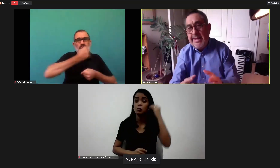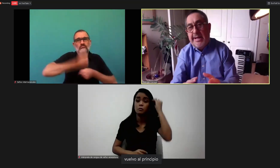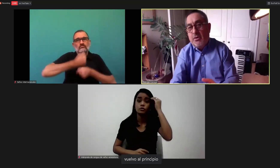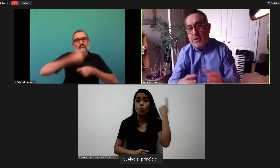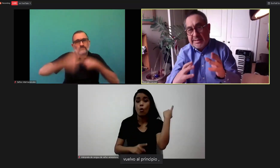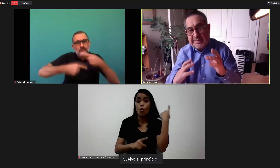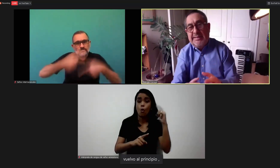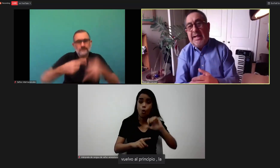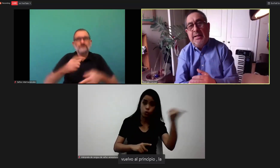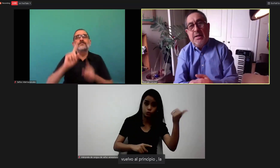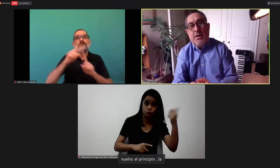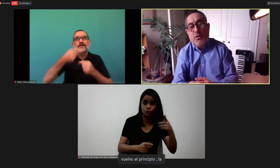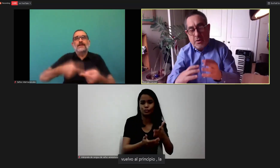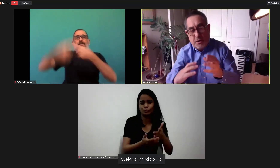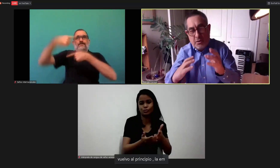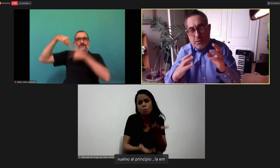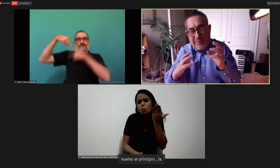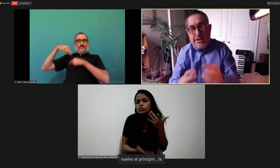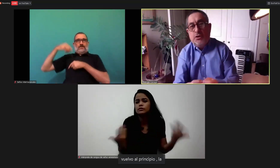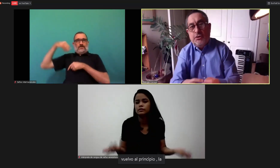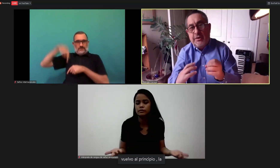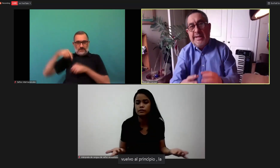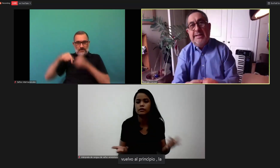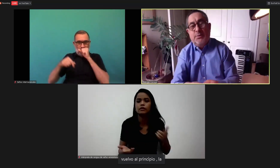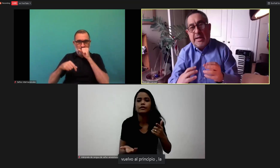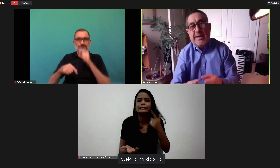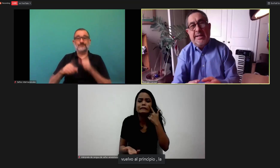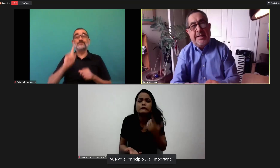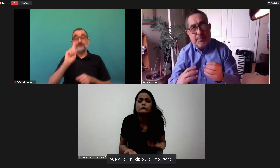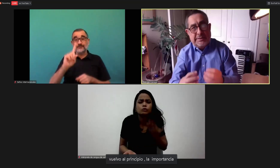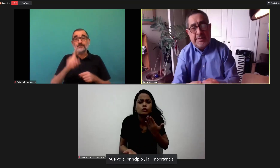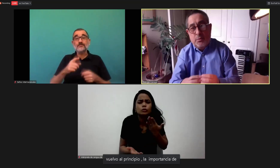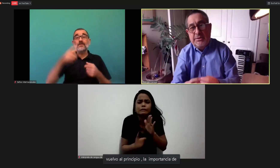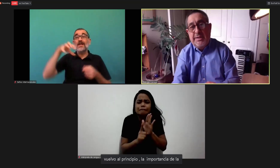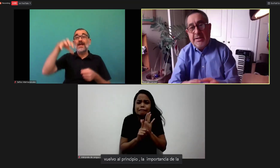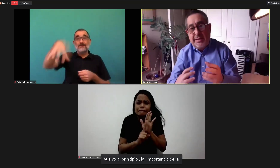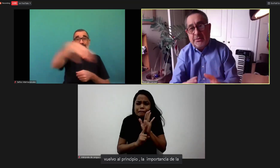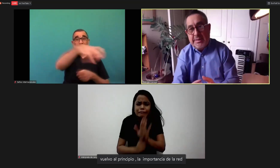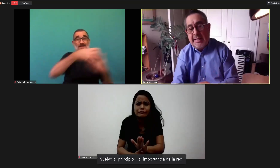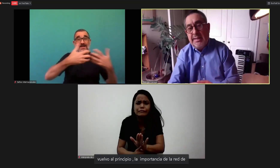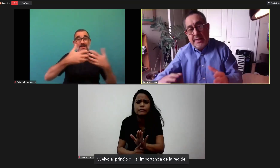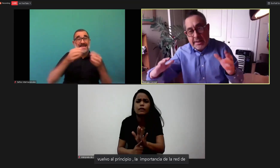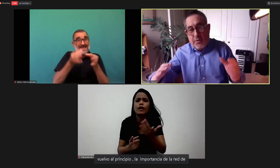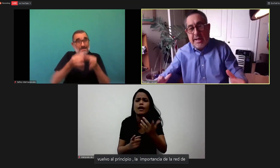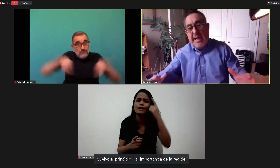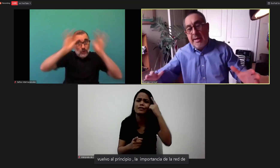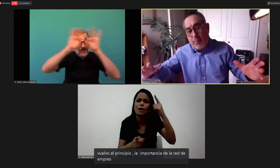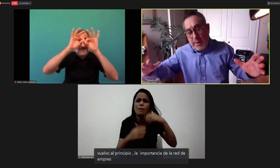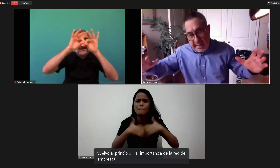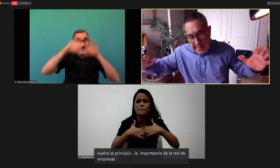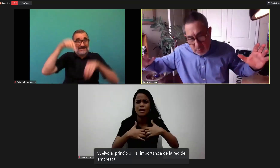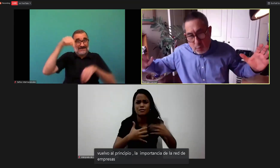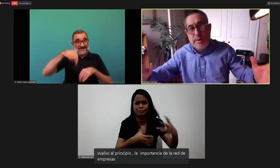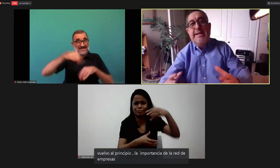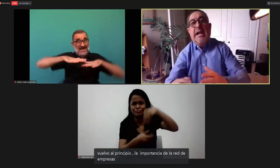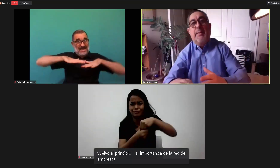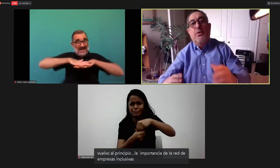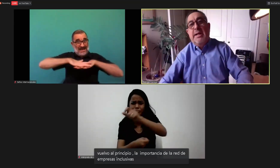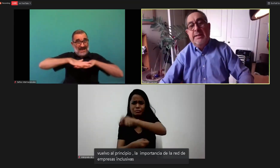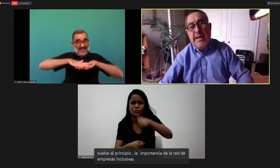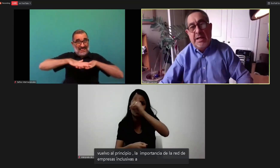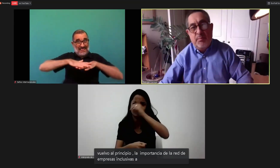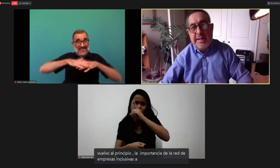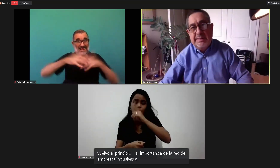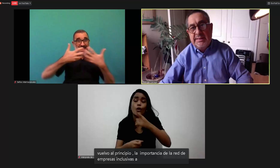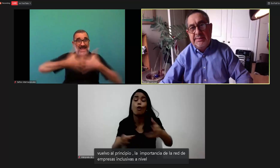red, y ahí quiero resaltar lo valioso que es una red de empresas inclusivas a nivel nacional, que ojalá pueda unir a la